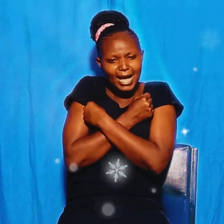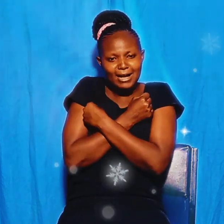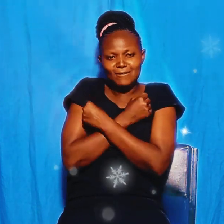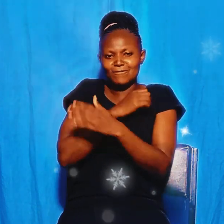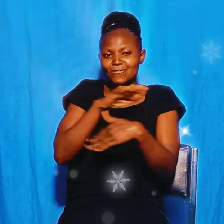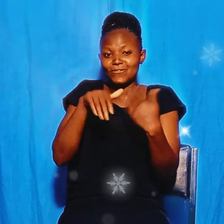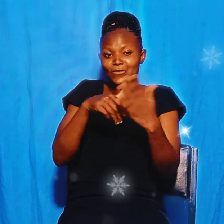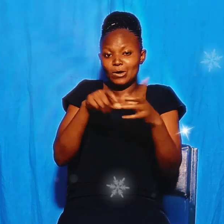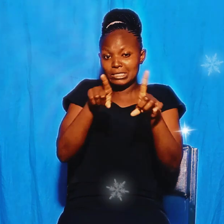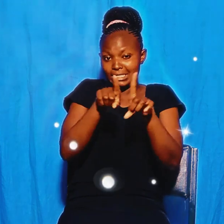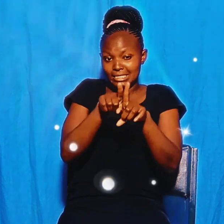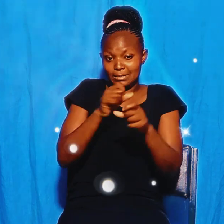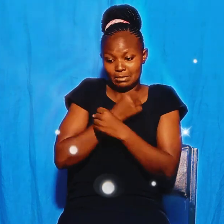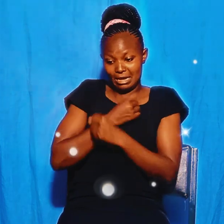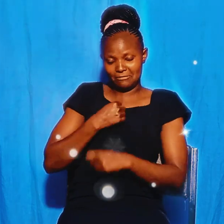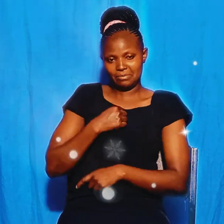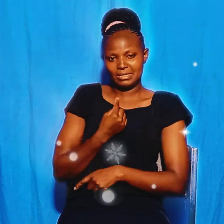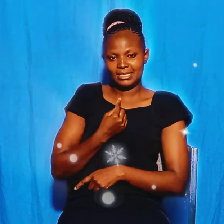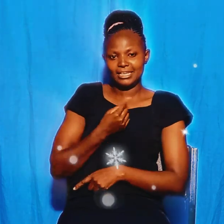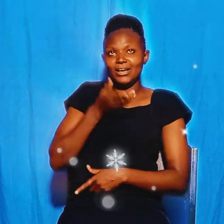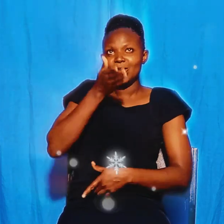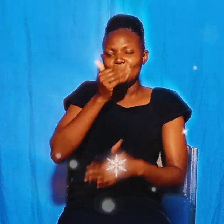Ngaiya maathime na thank you.